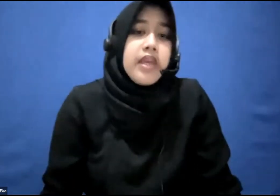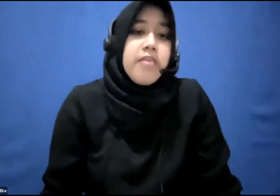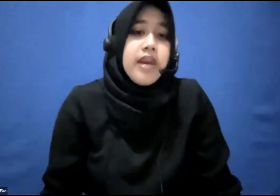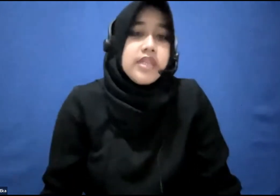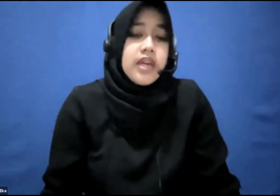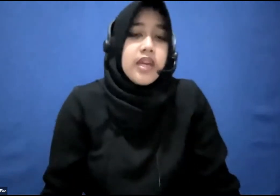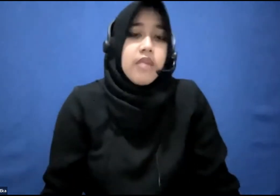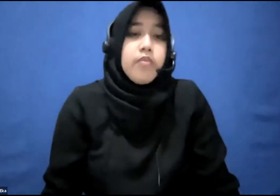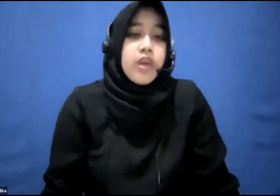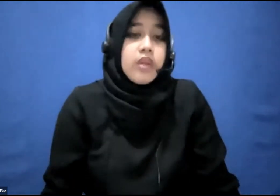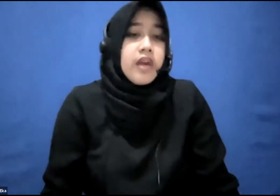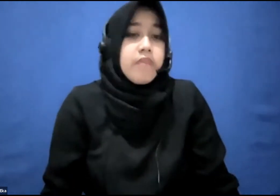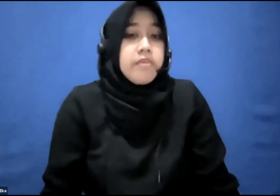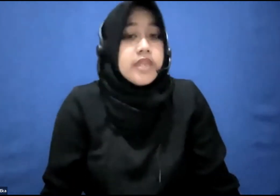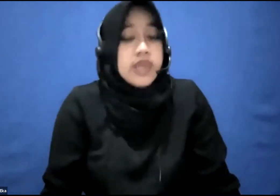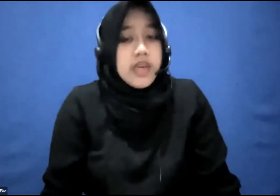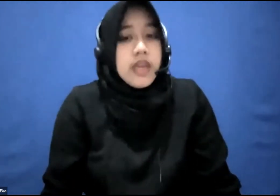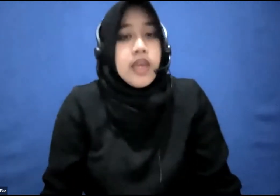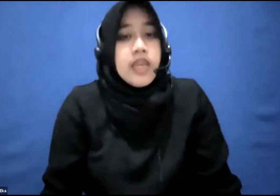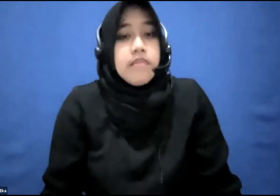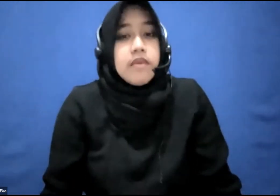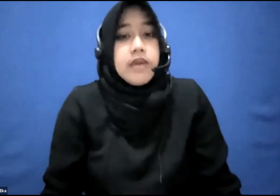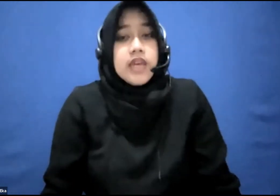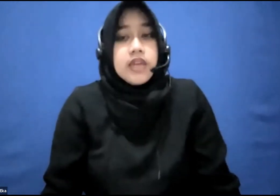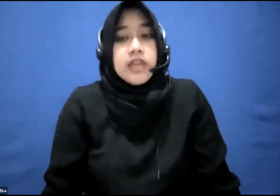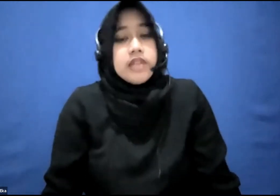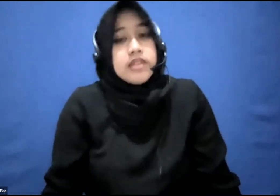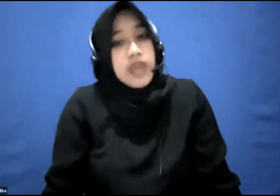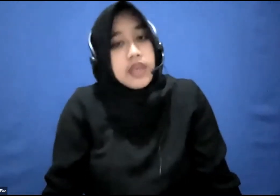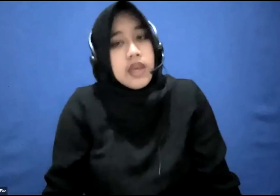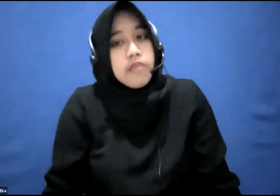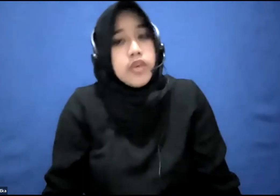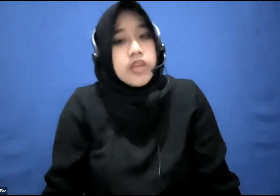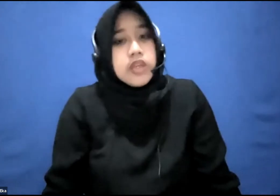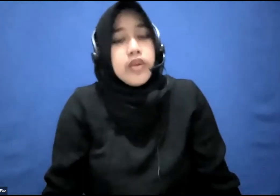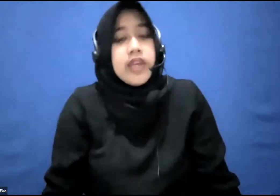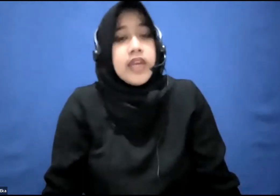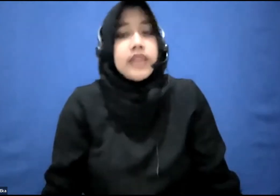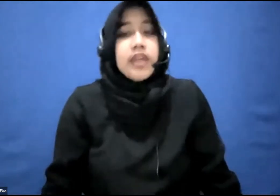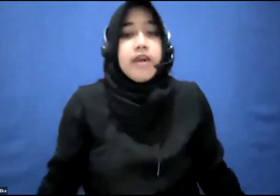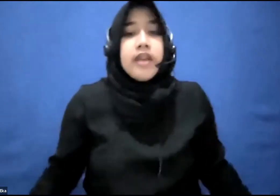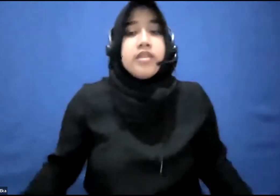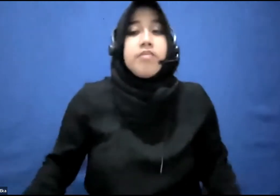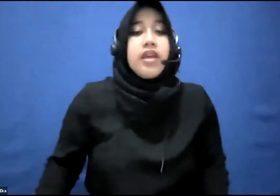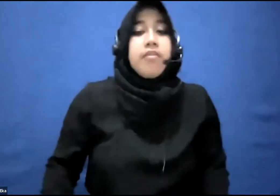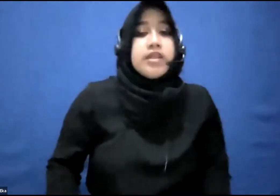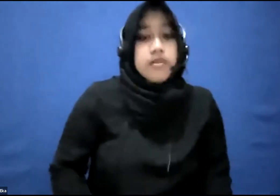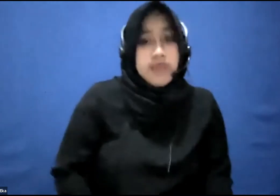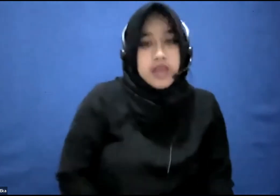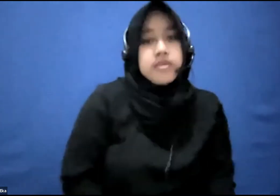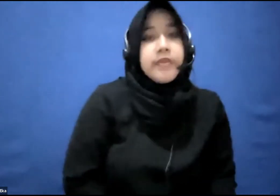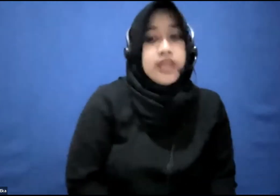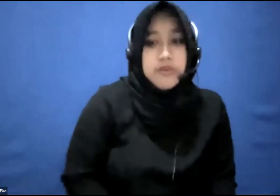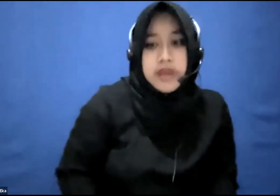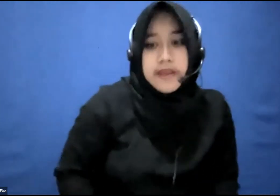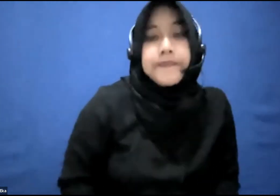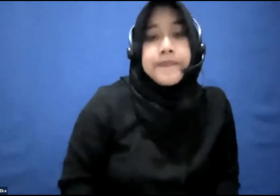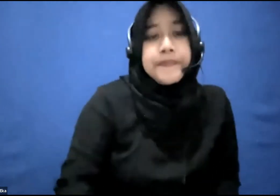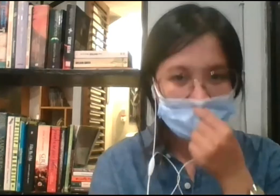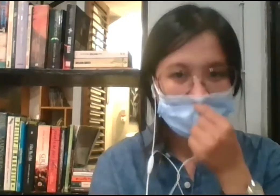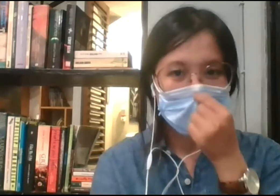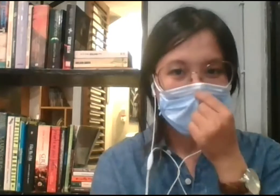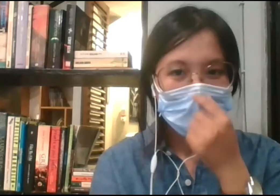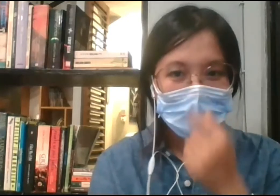caranya, bagaimana caranya membuat para pembaca yang membaca artikel saya, mungkin mulai dari tema dan sebagainya macamnya. Okay. Seperti itu,